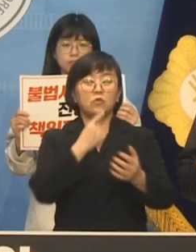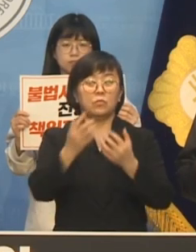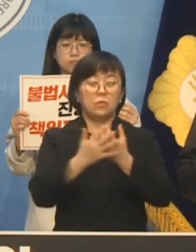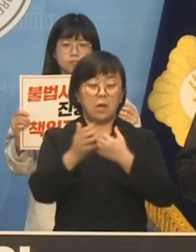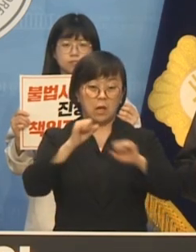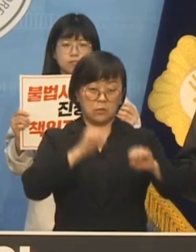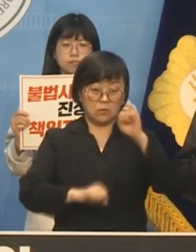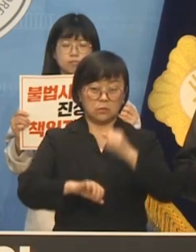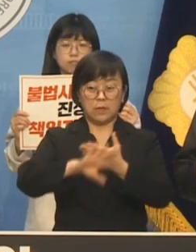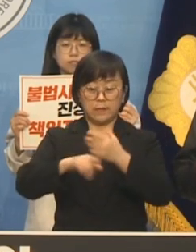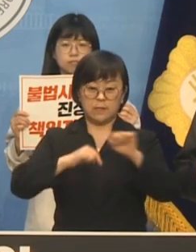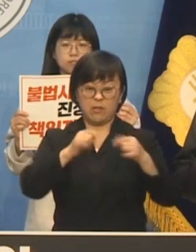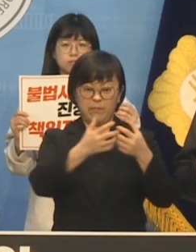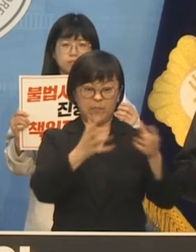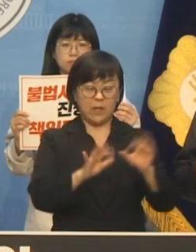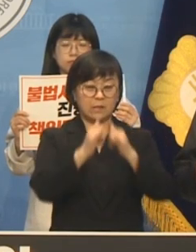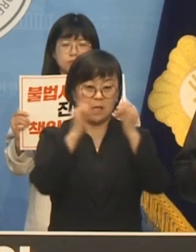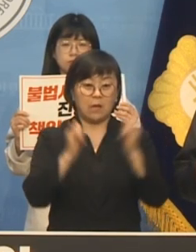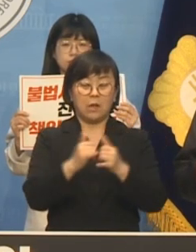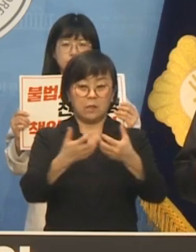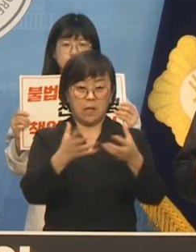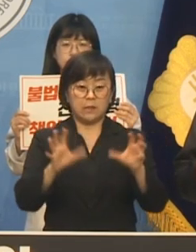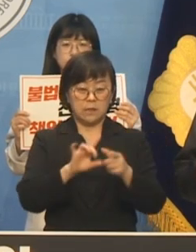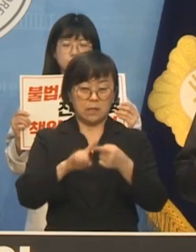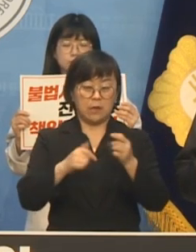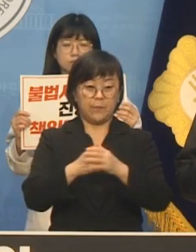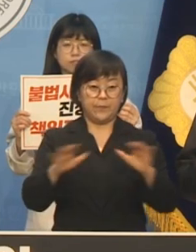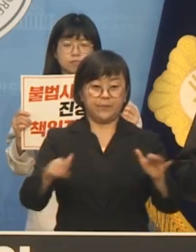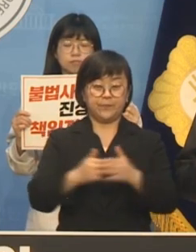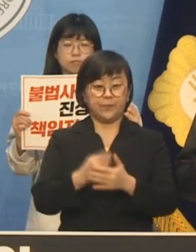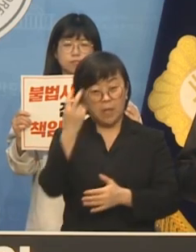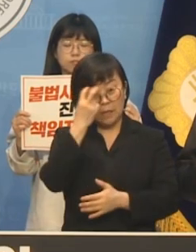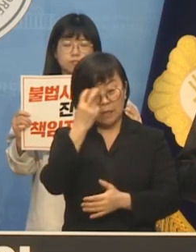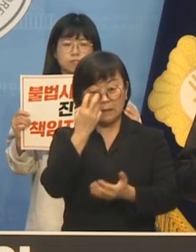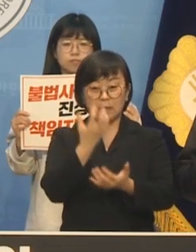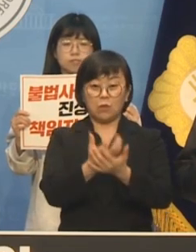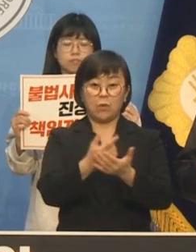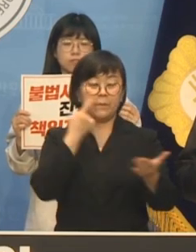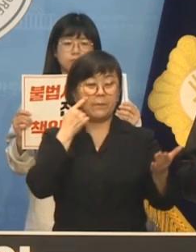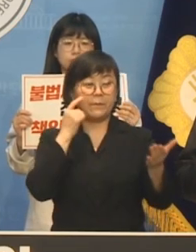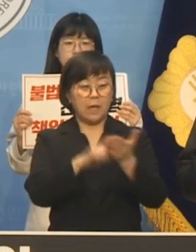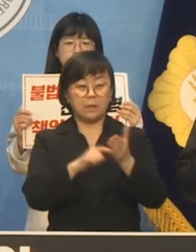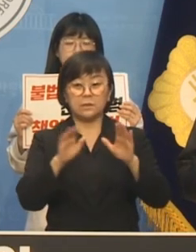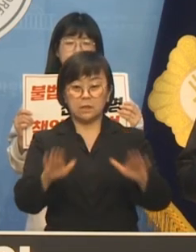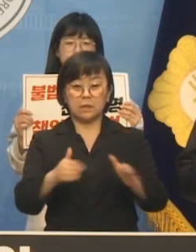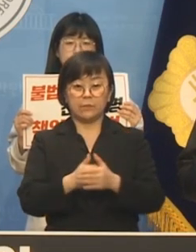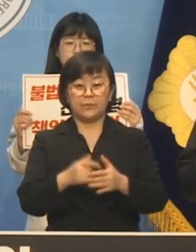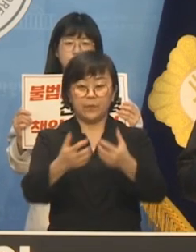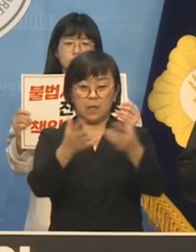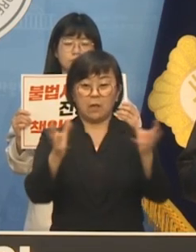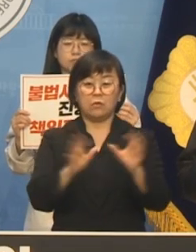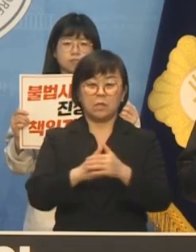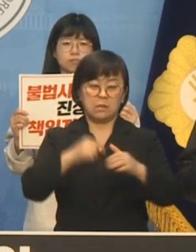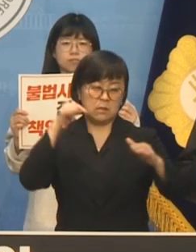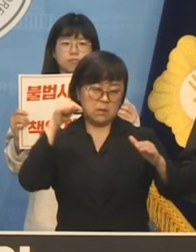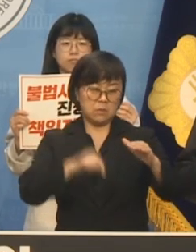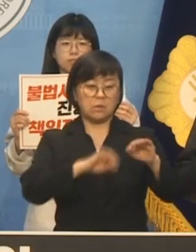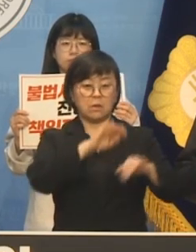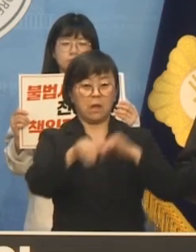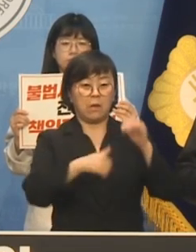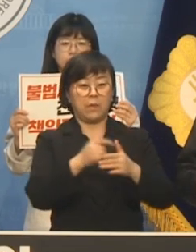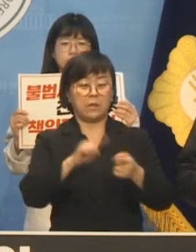및 다른 정당, 사회단체 인사들의 미행 및 사찰 자료들이 발견된 것은 현재 공안당국이 깊숙이 개입해